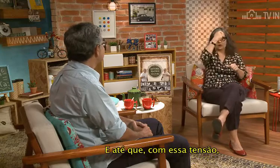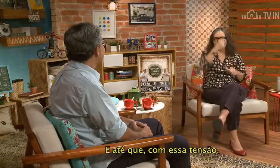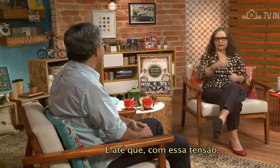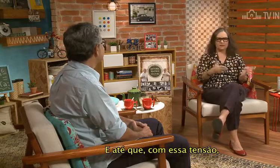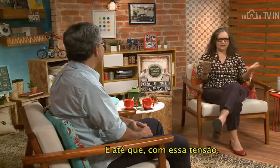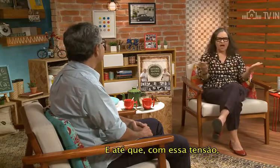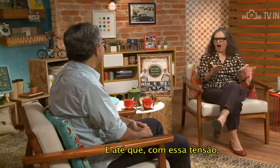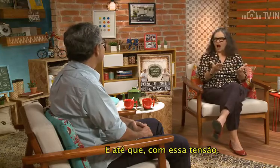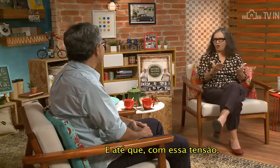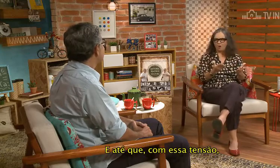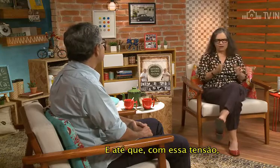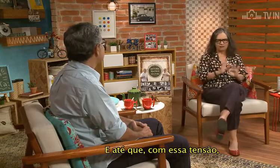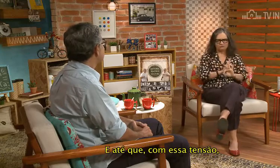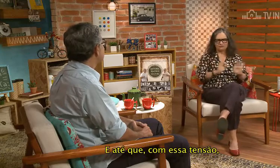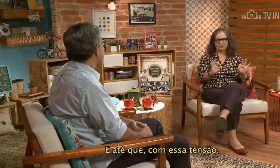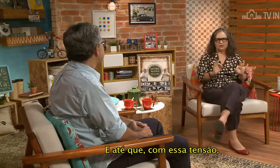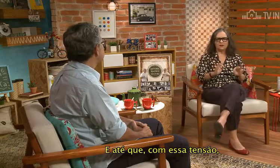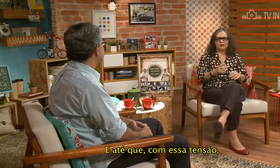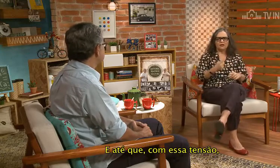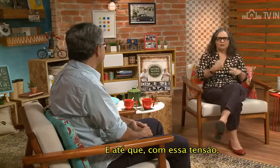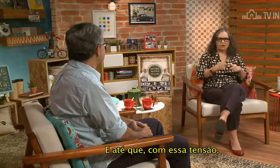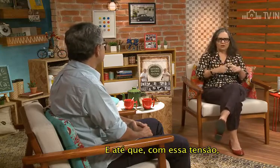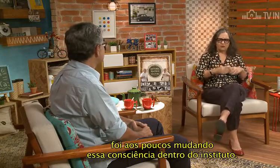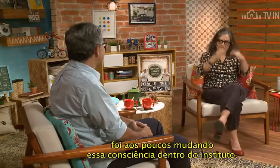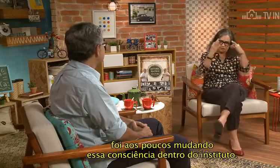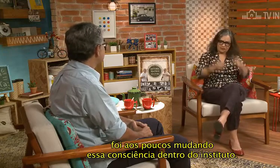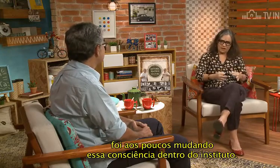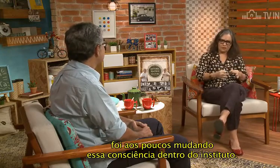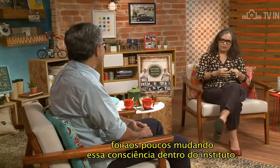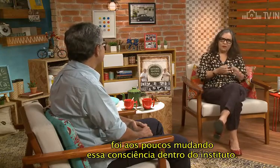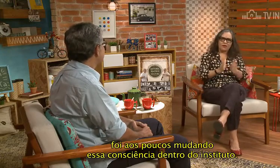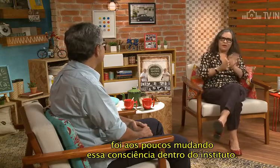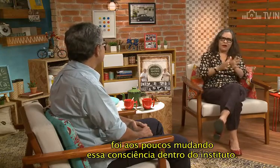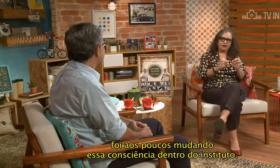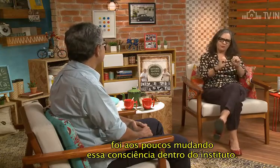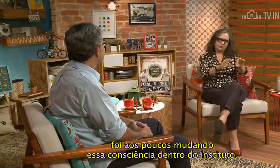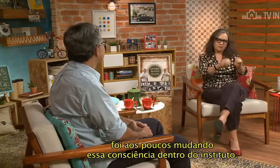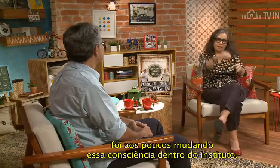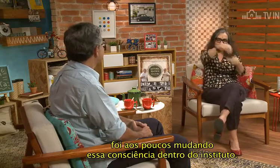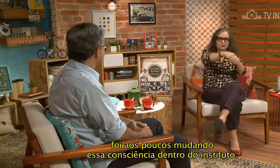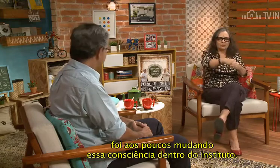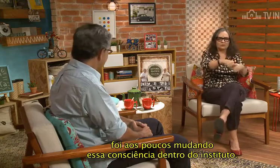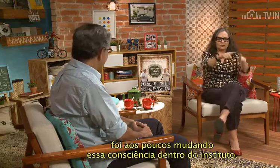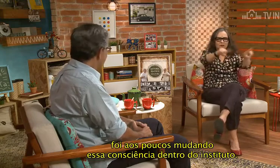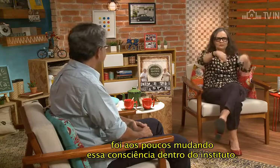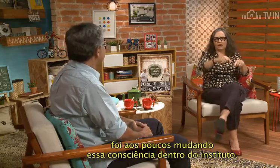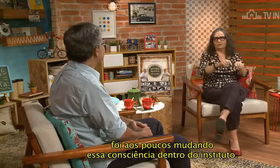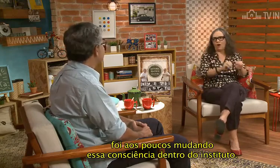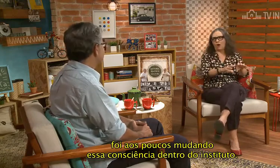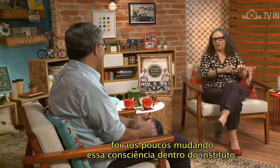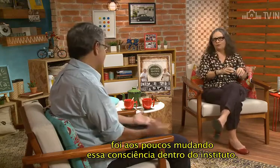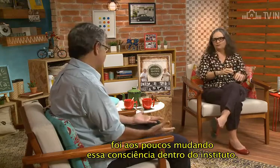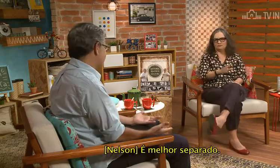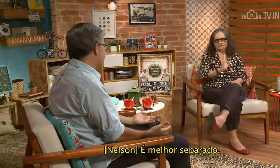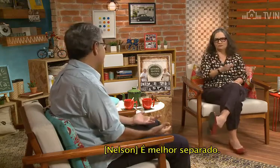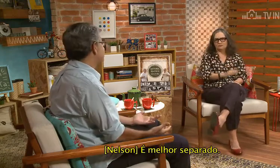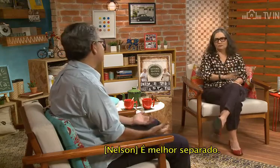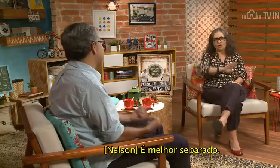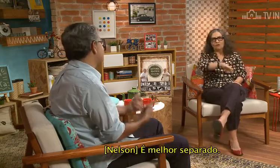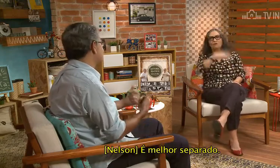que com essa tensão, quer dizer, foi aos poucos mudando essa consciência, né? Dentro do instituto, enfim. É melhor